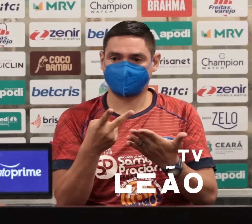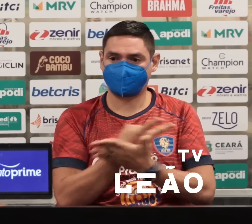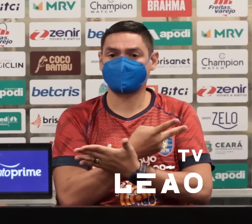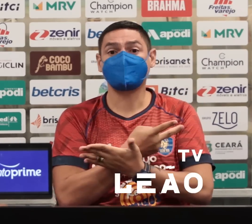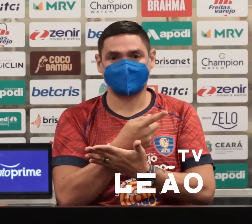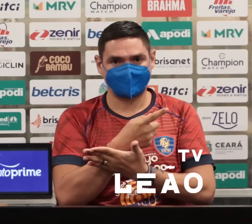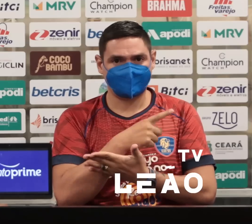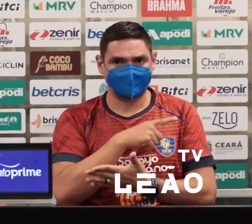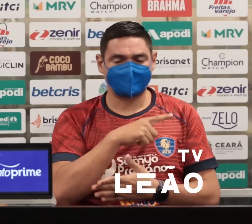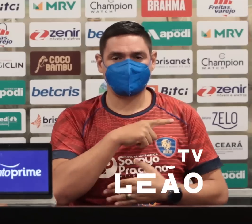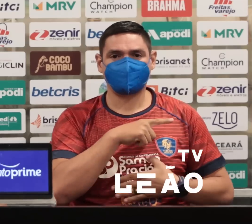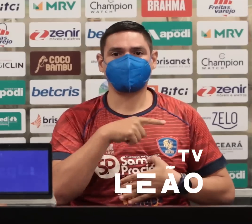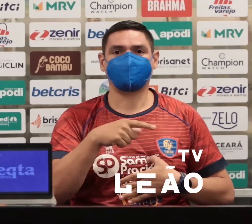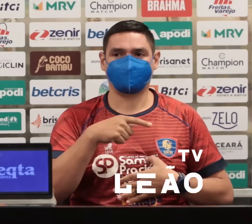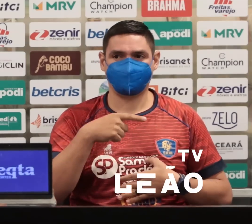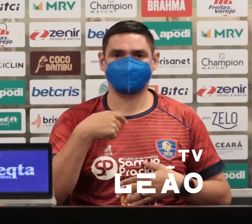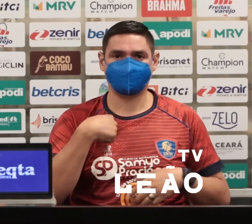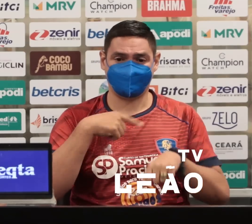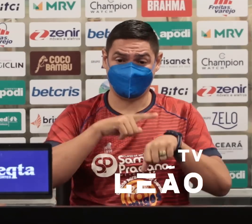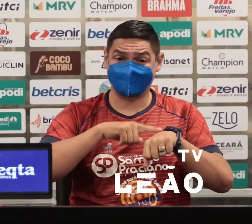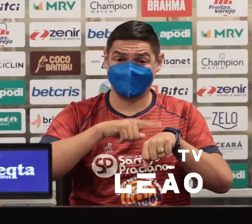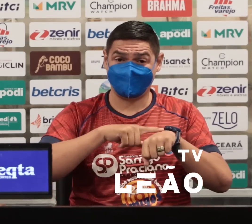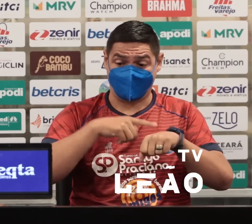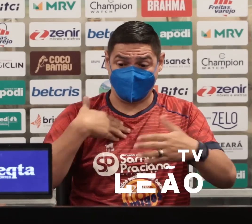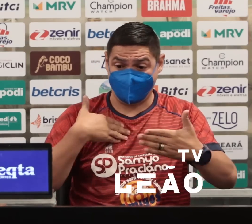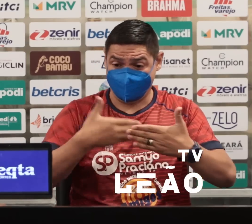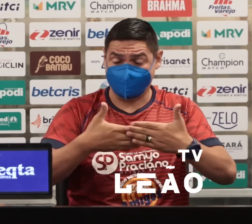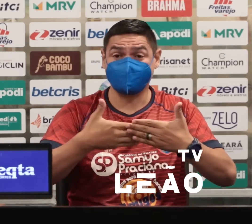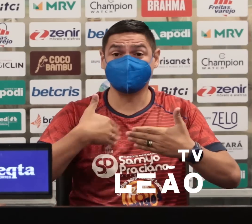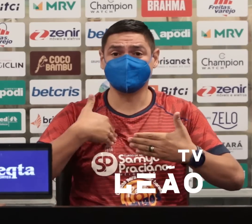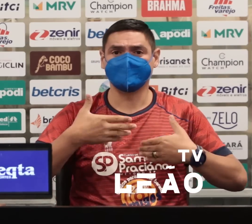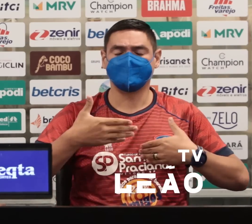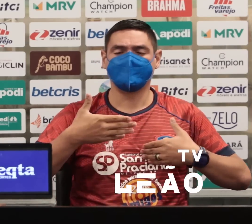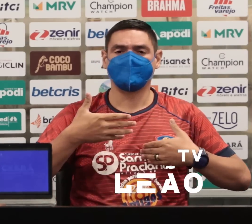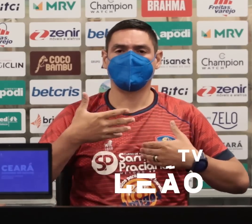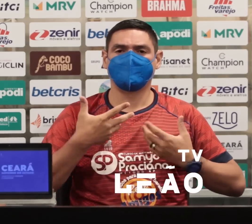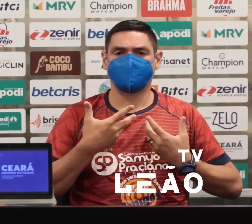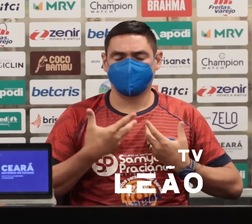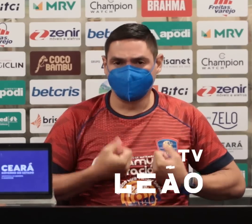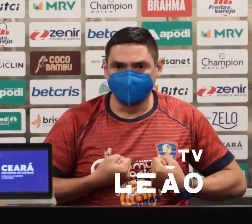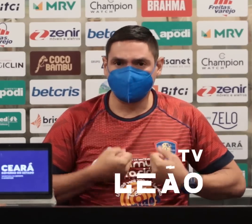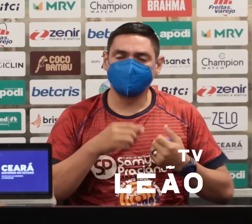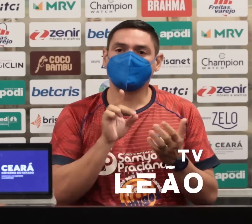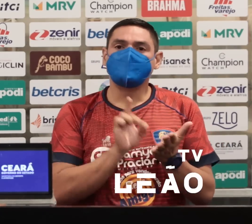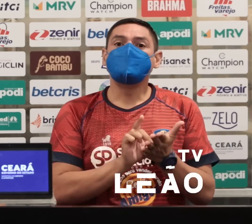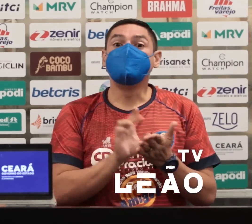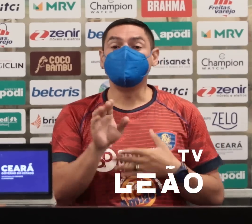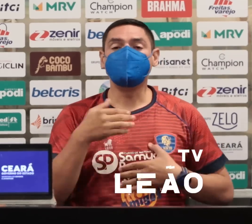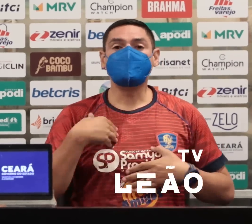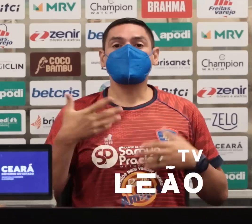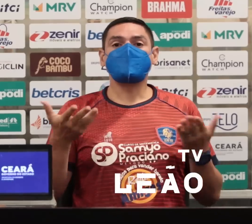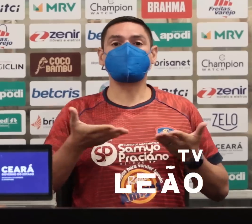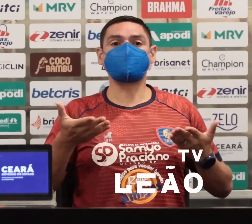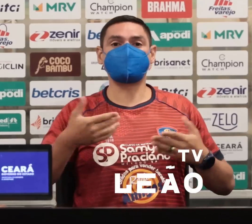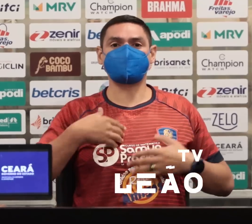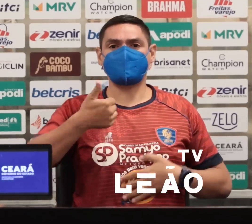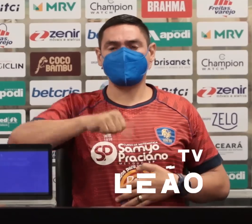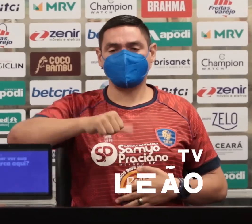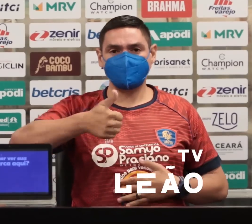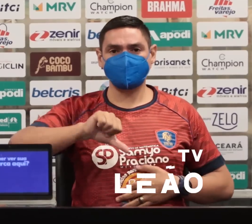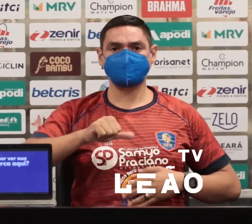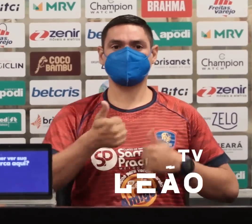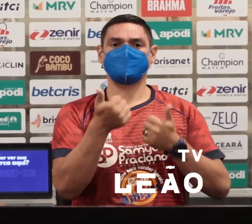muchos juegos con poco tiempo de o descanso y ahora avaliación mañana de